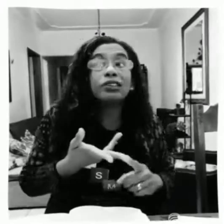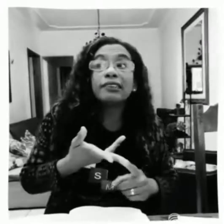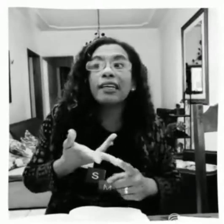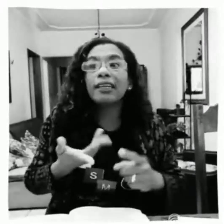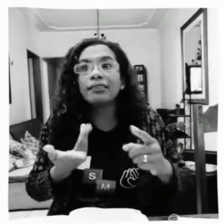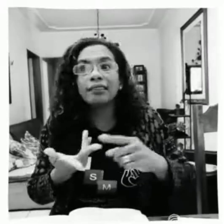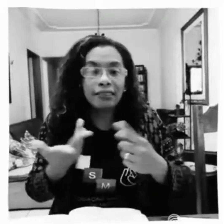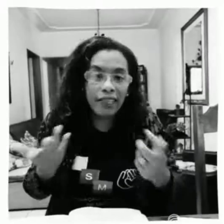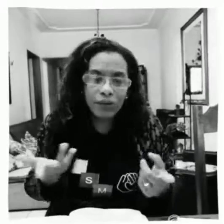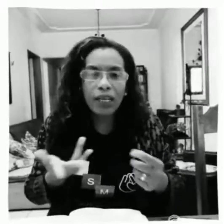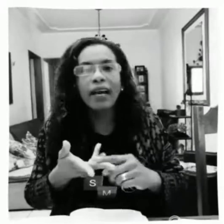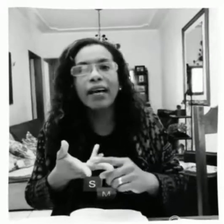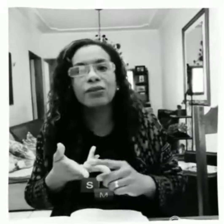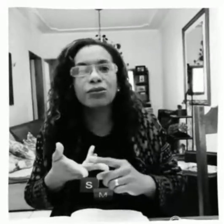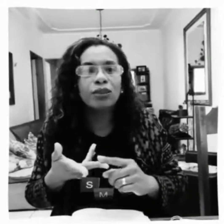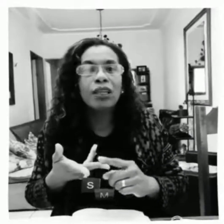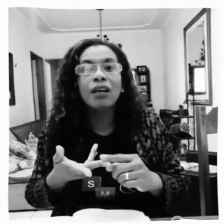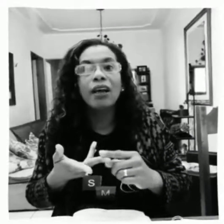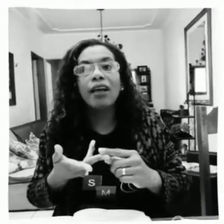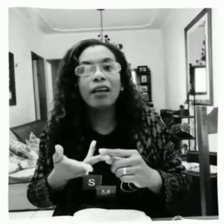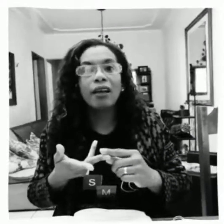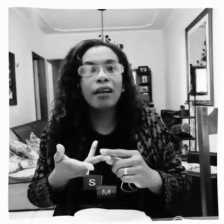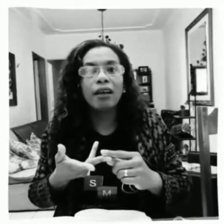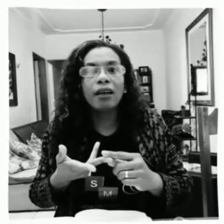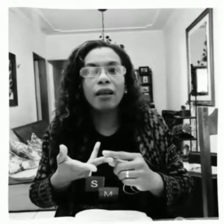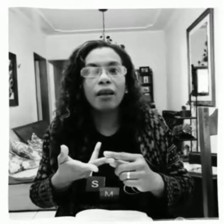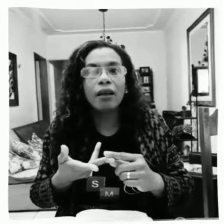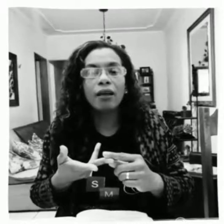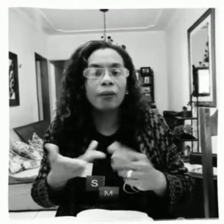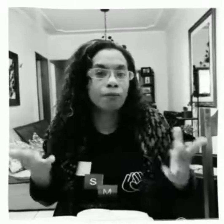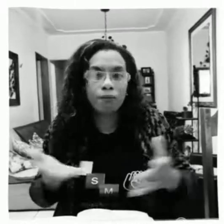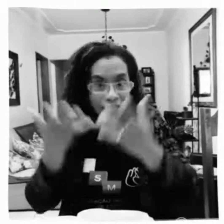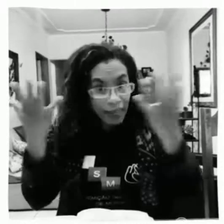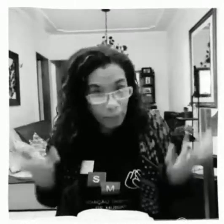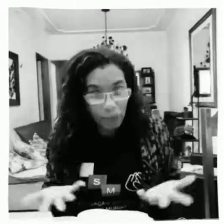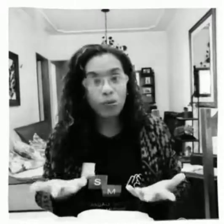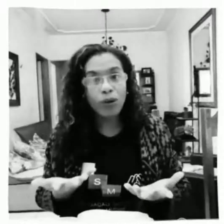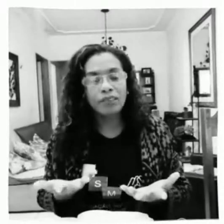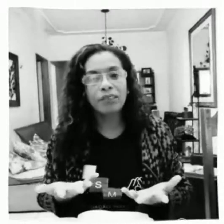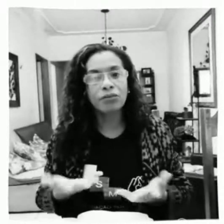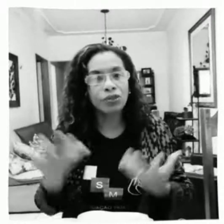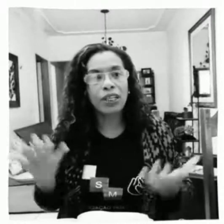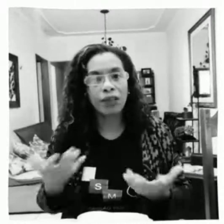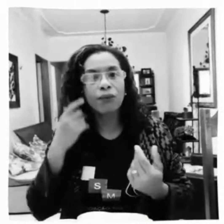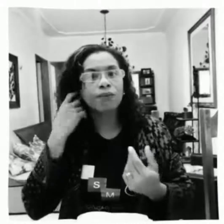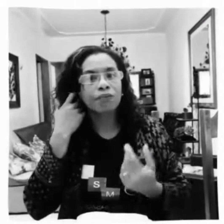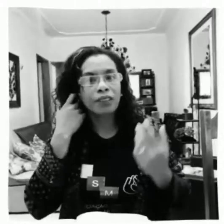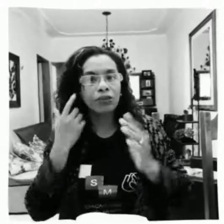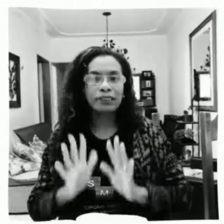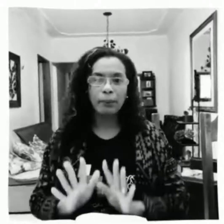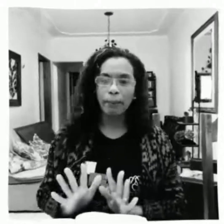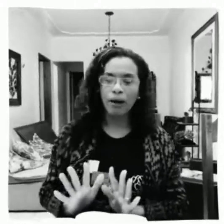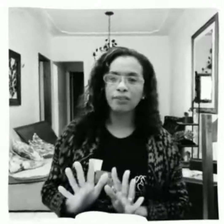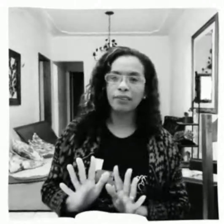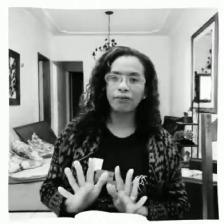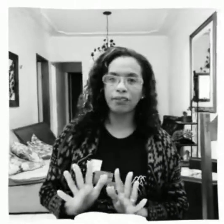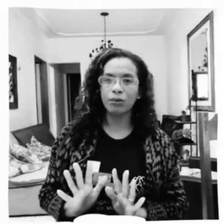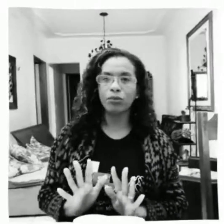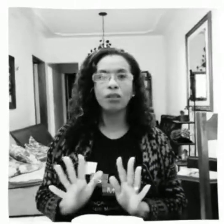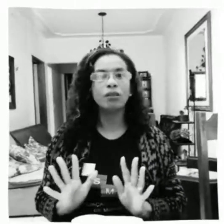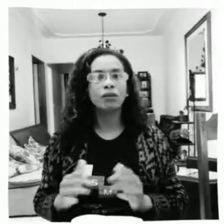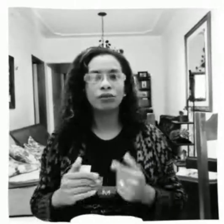dúvida, reticências, né? No caso, é a pontuação no geral. Se você